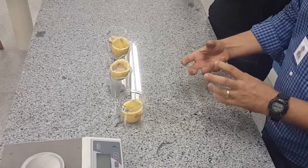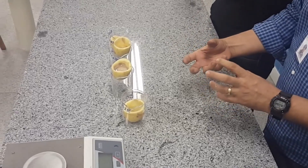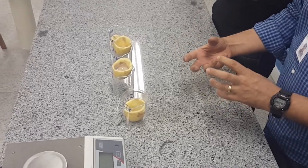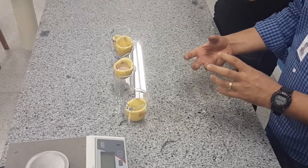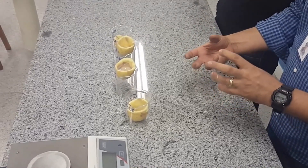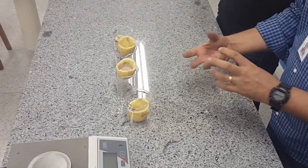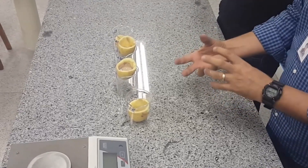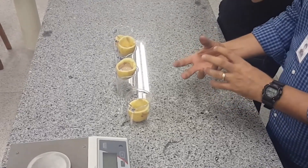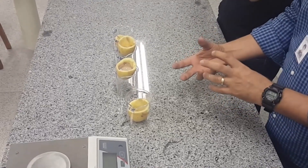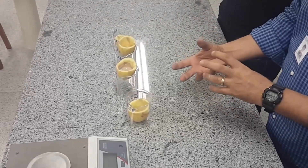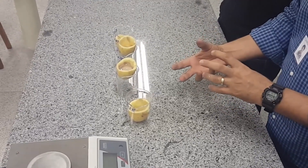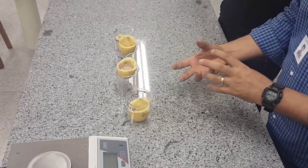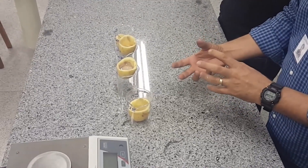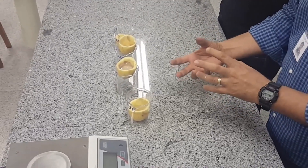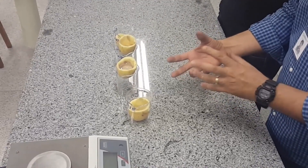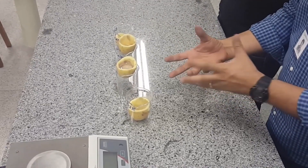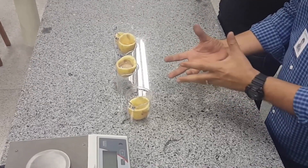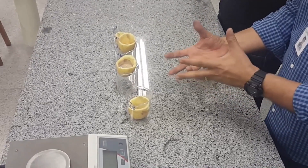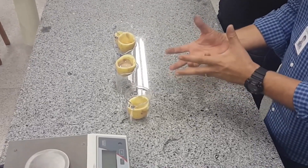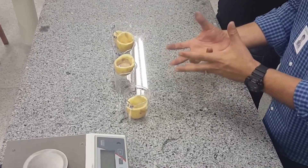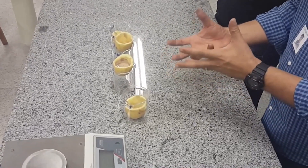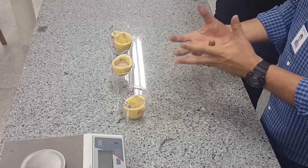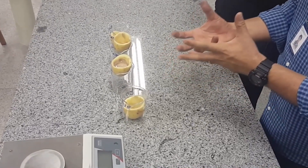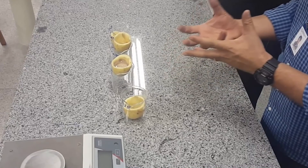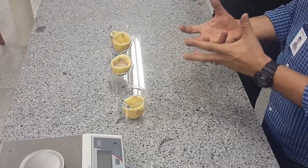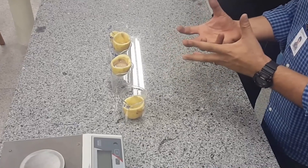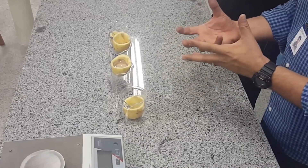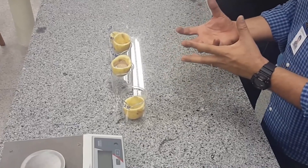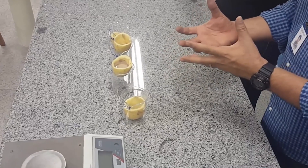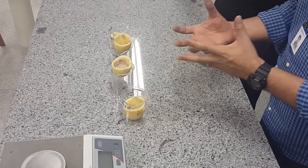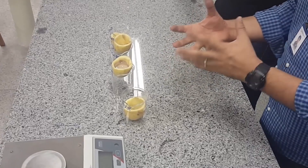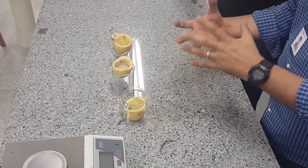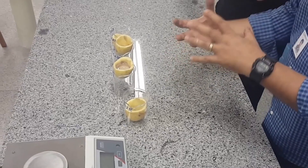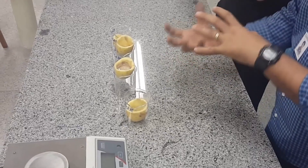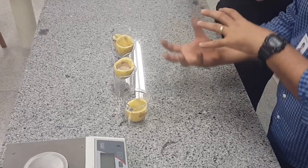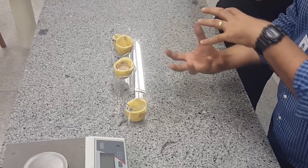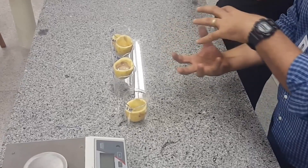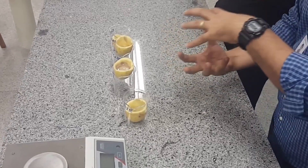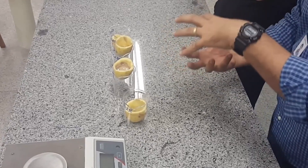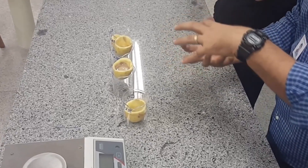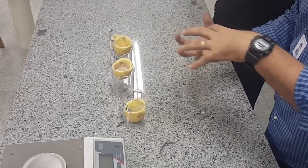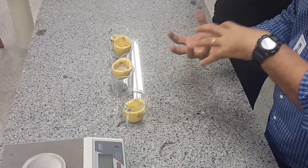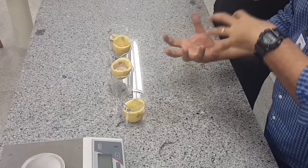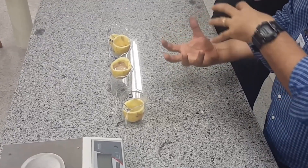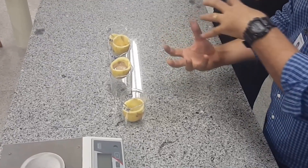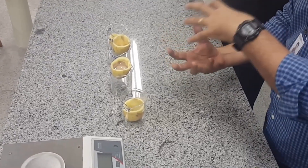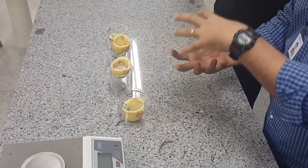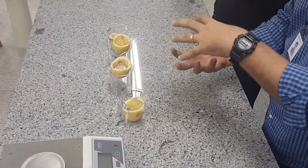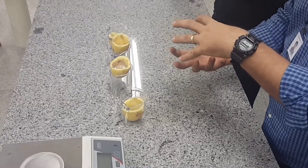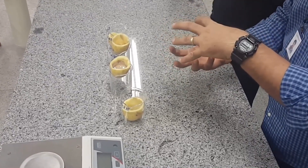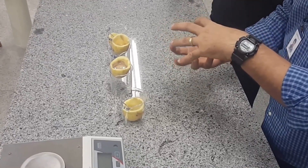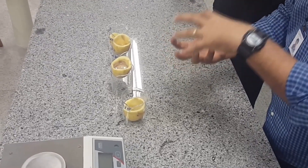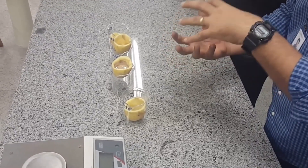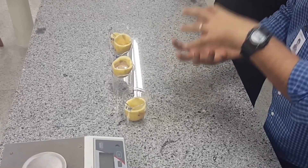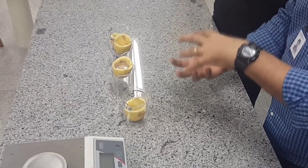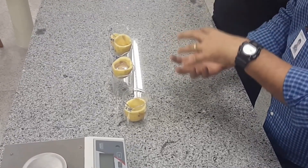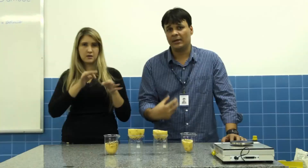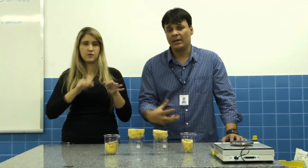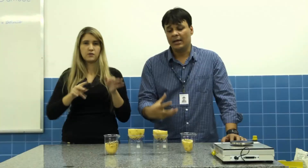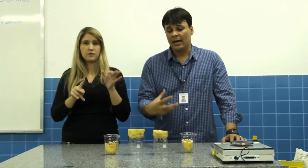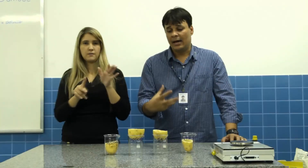Então, a água começa a sair do interior da célula dessas